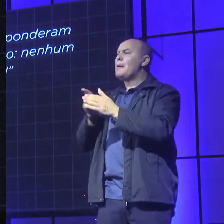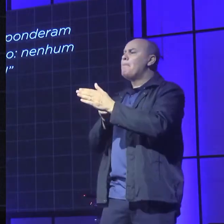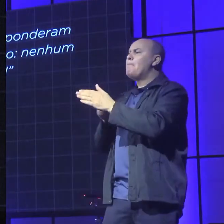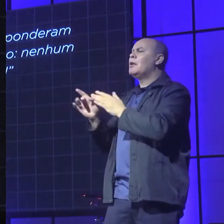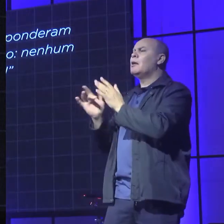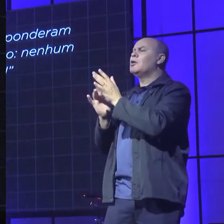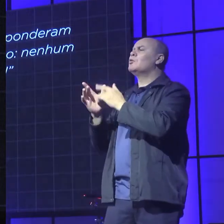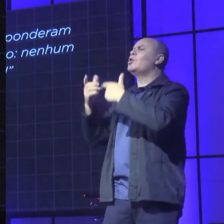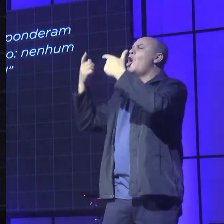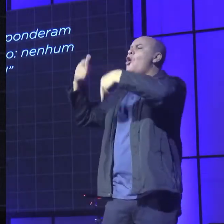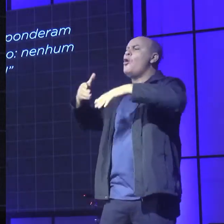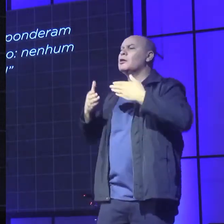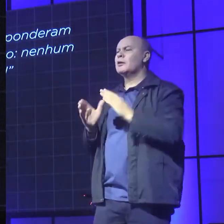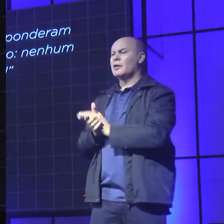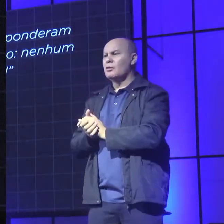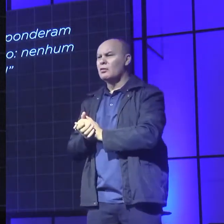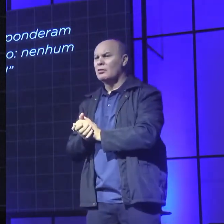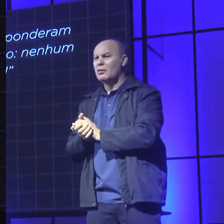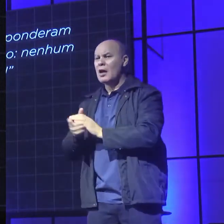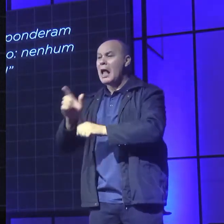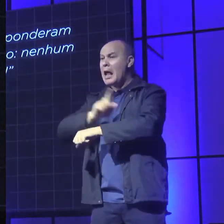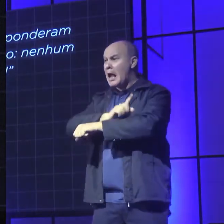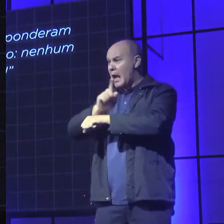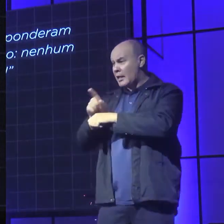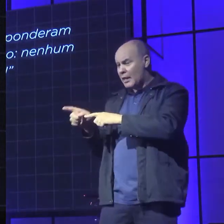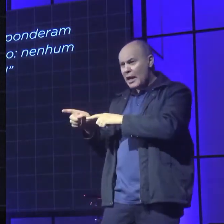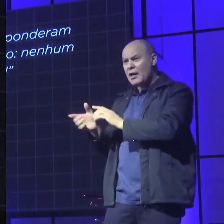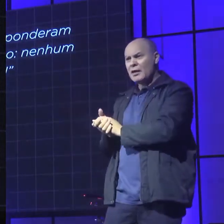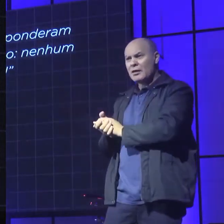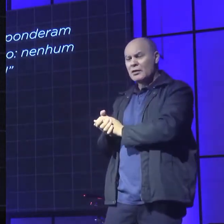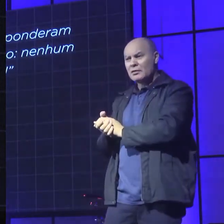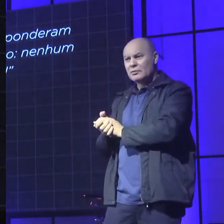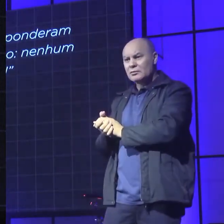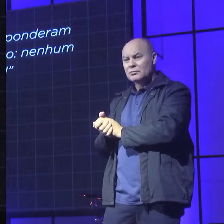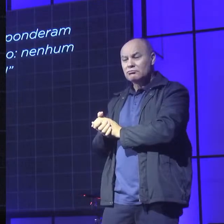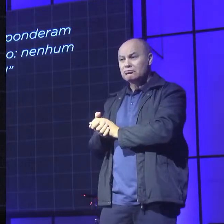mesmo, nenhum profeta vem da Galileia.